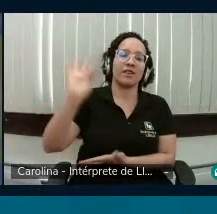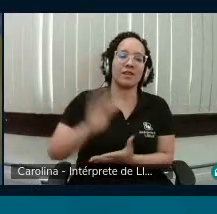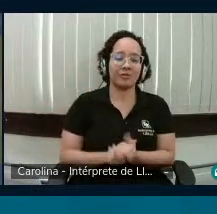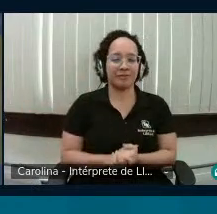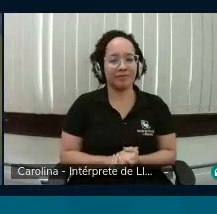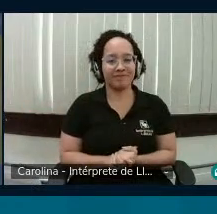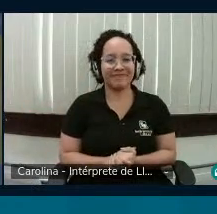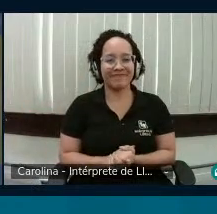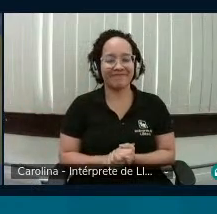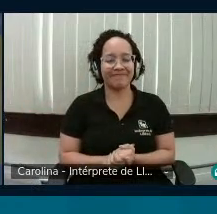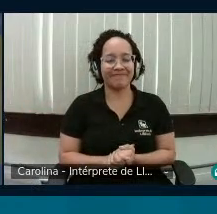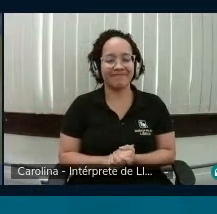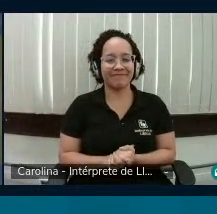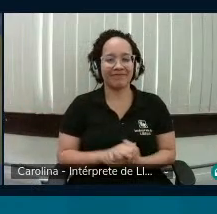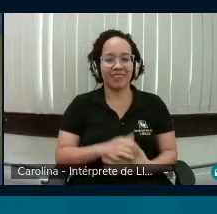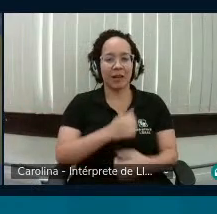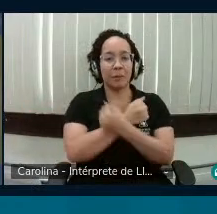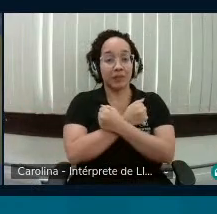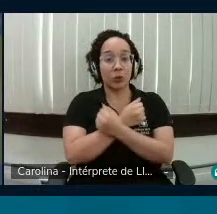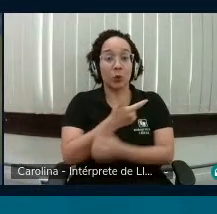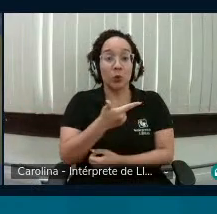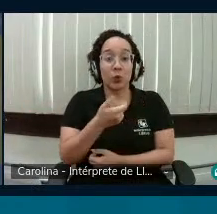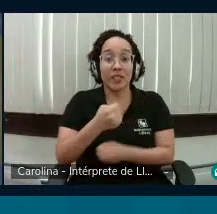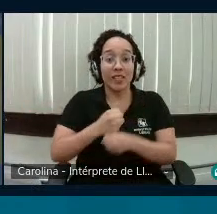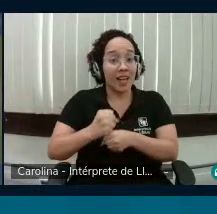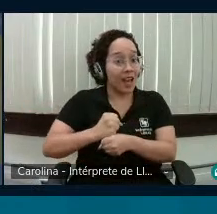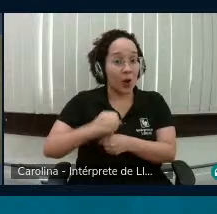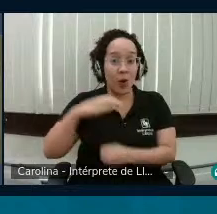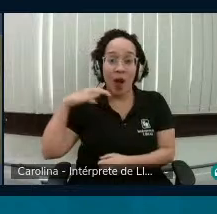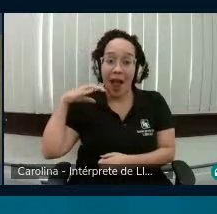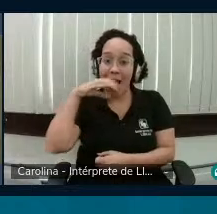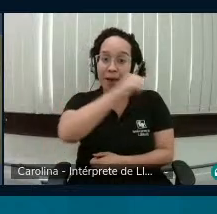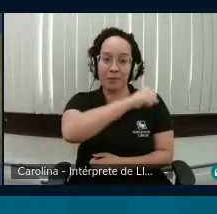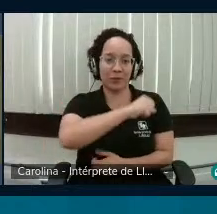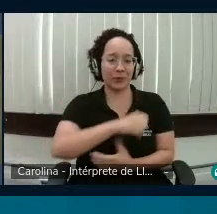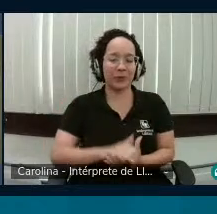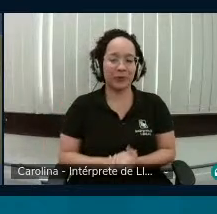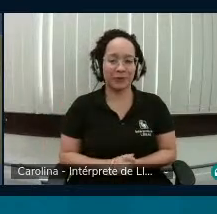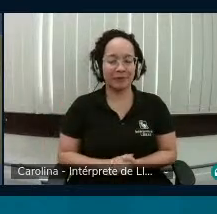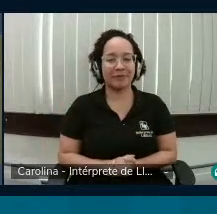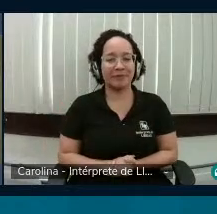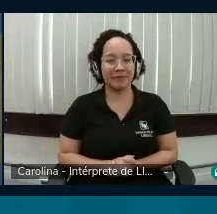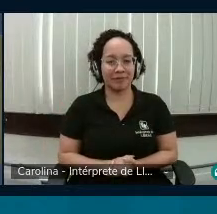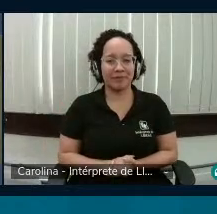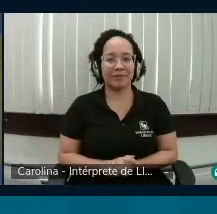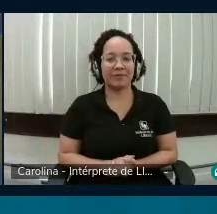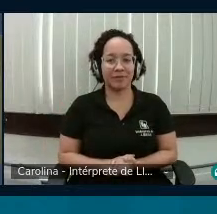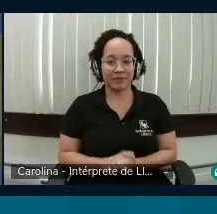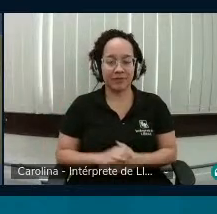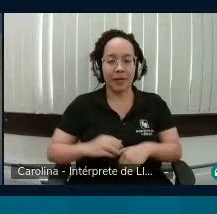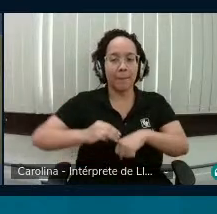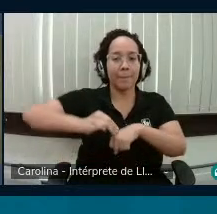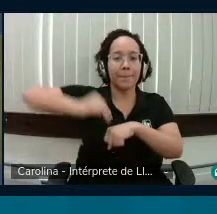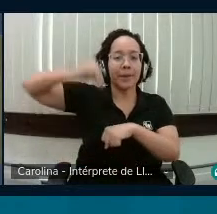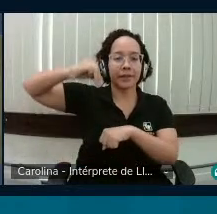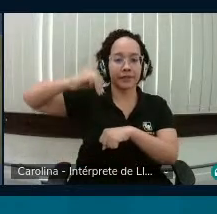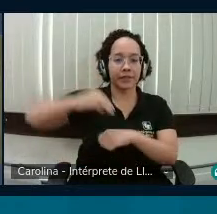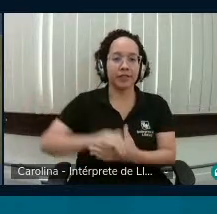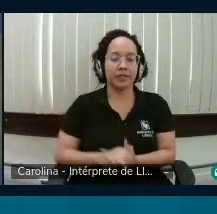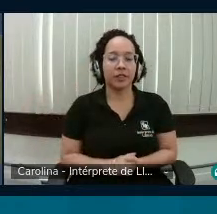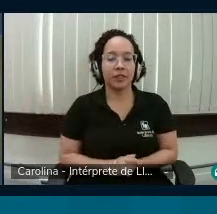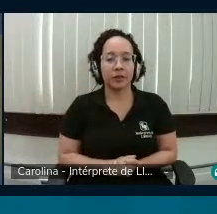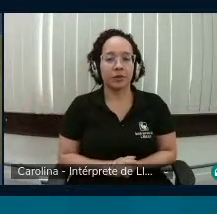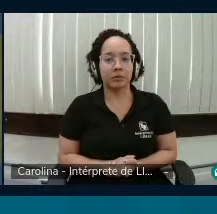abraço, 2 anos passa rápido, né, o André já falou, né, programa de mestrado, né, tem que ter